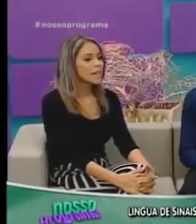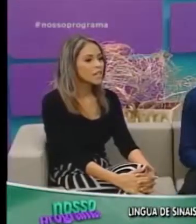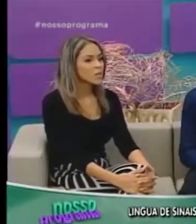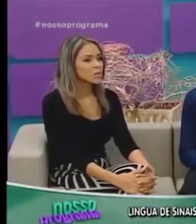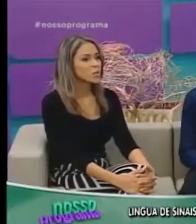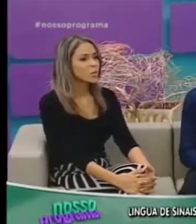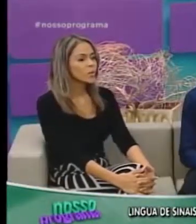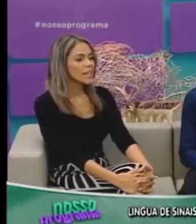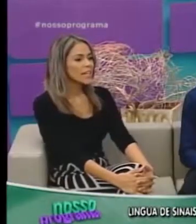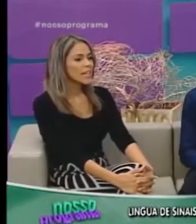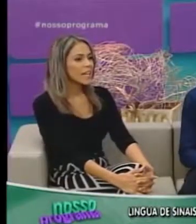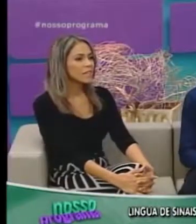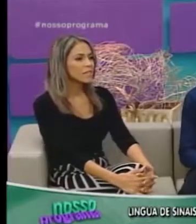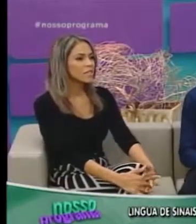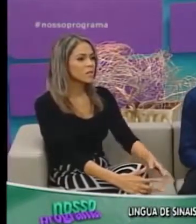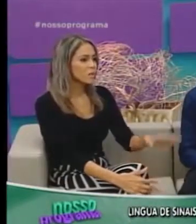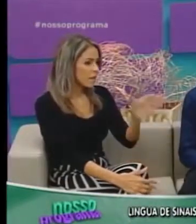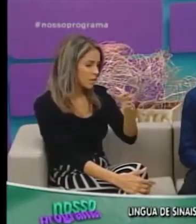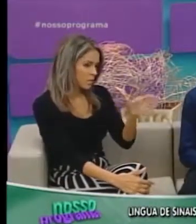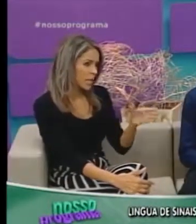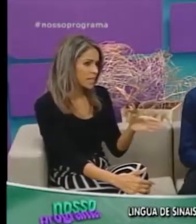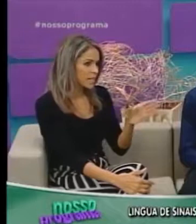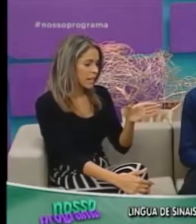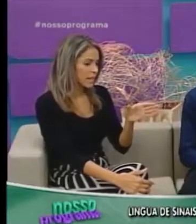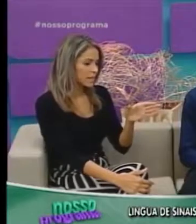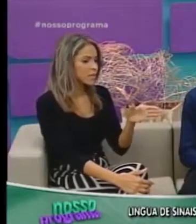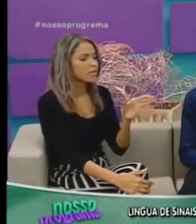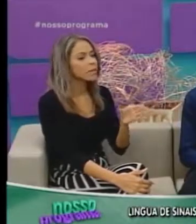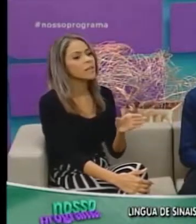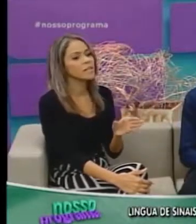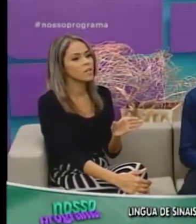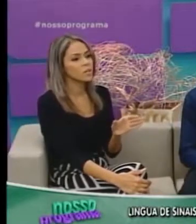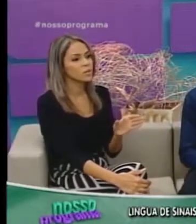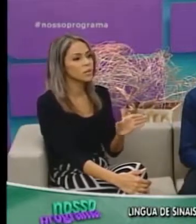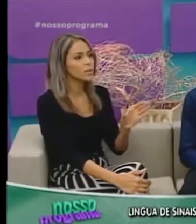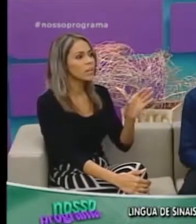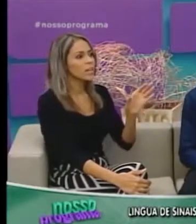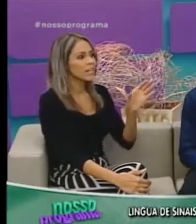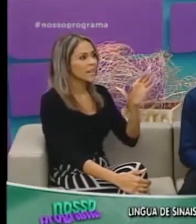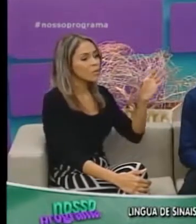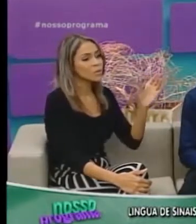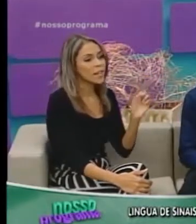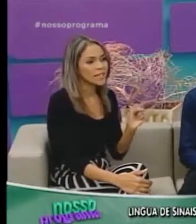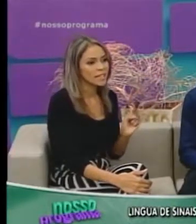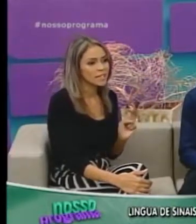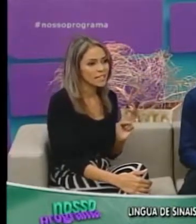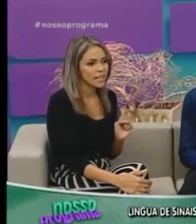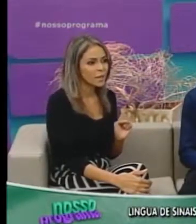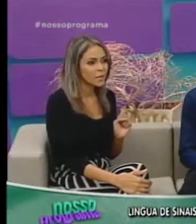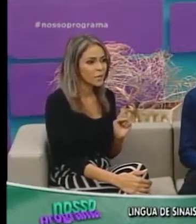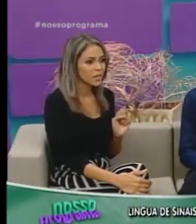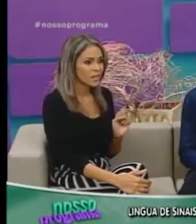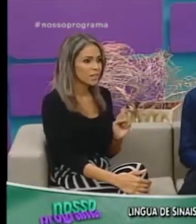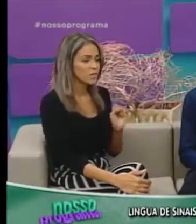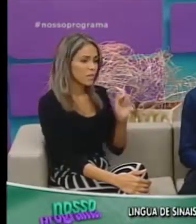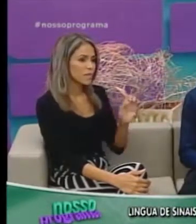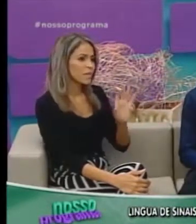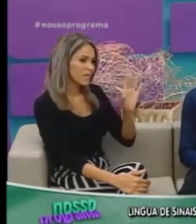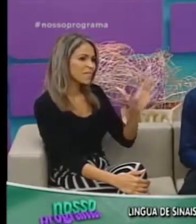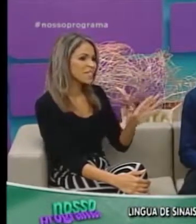Antigamente o surdo, ele era visto em vários lugares. Se você for ver a história do surdo, em alguns lugares eles eram idolatrados. Eu fiquei sabendo que no Egito